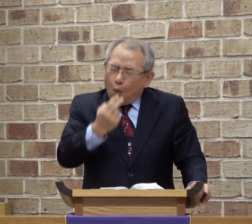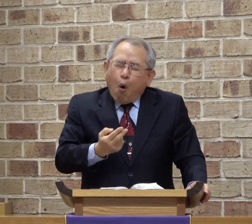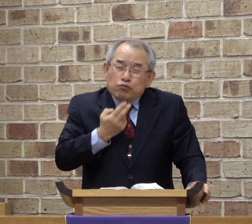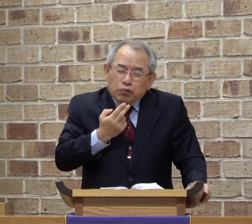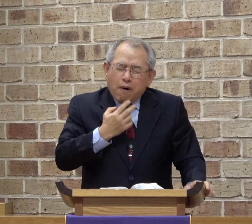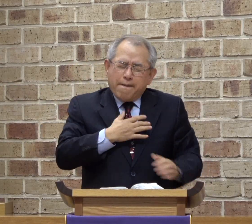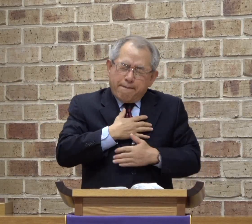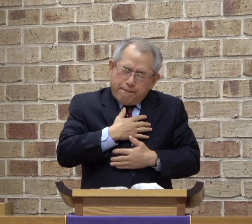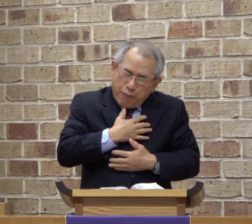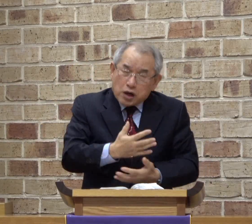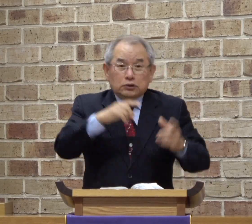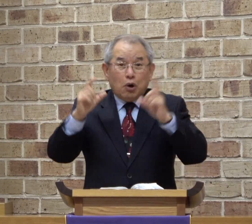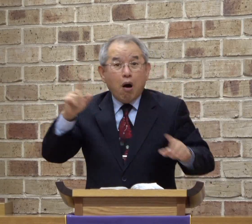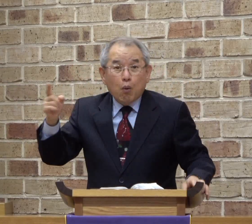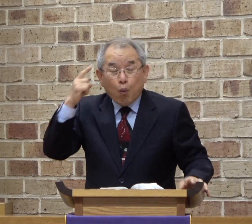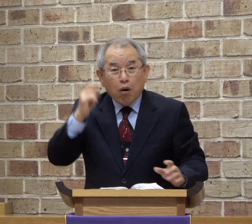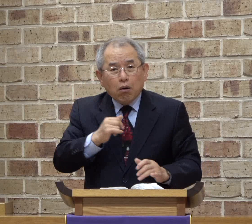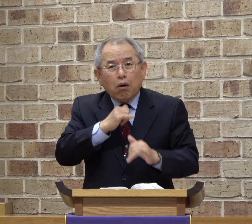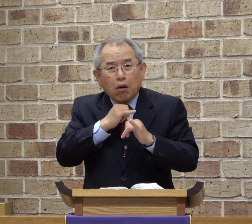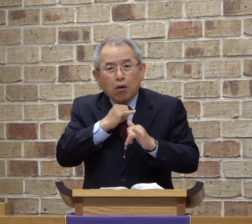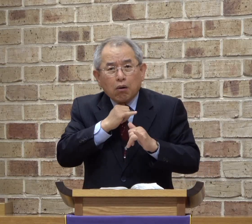그럼 우리 삶에서는